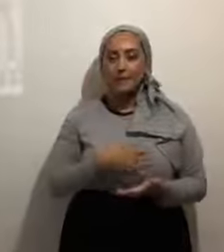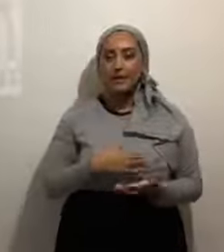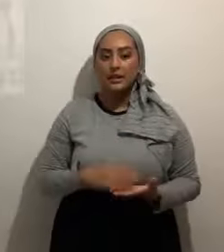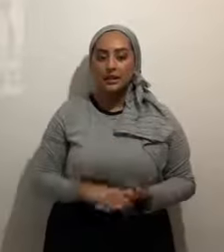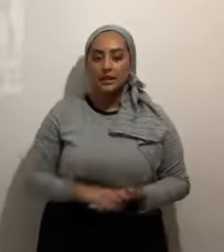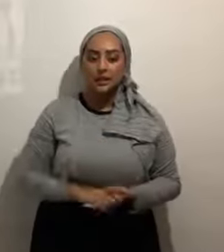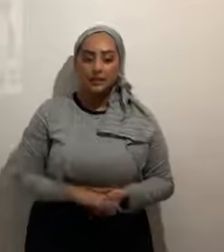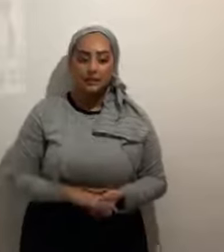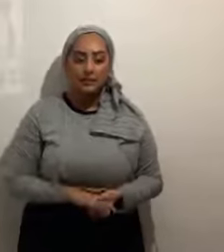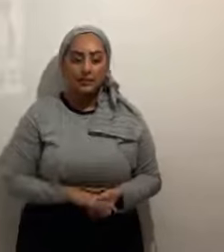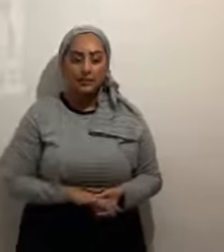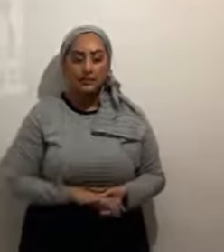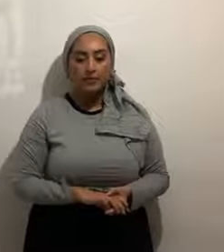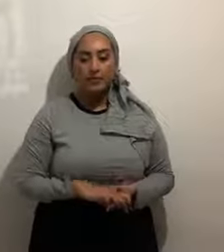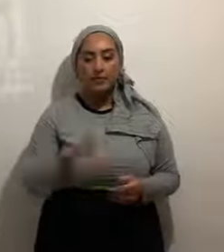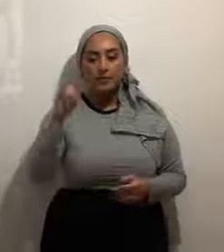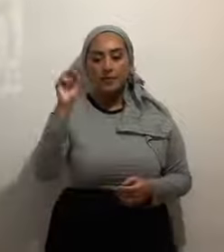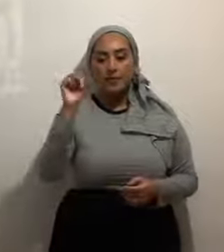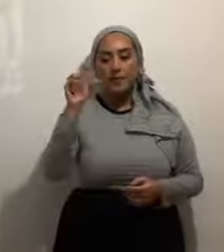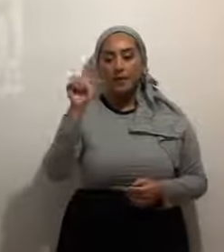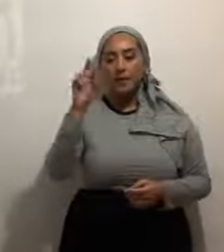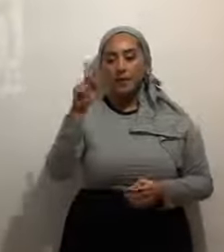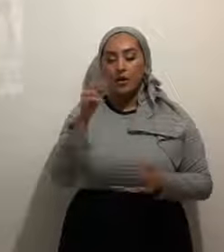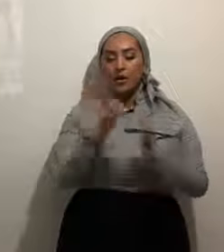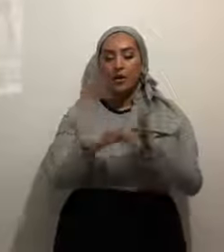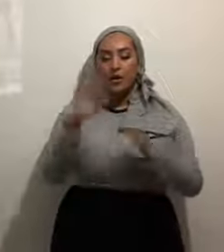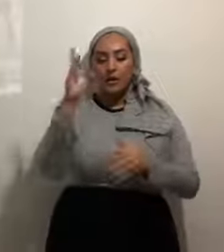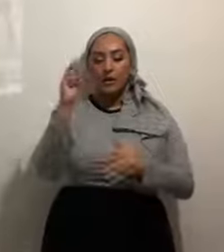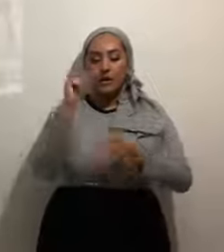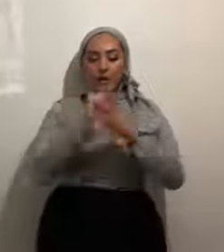Marcos 6. Marcos 6, verso 49